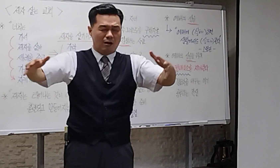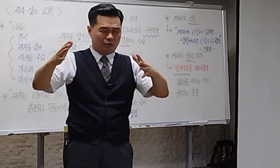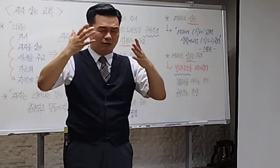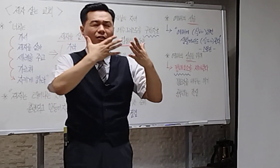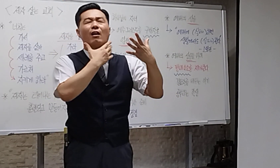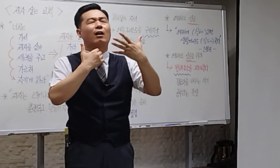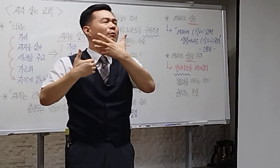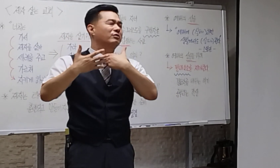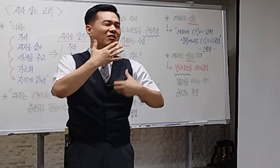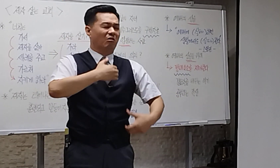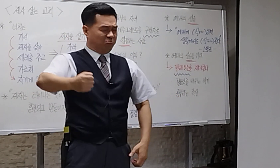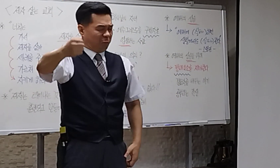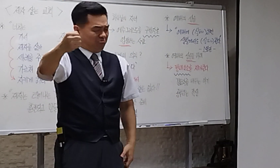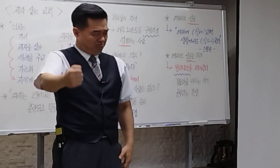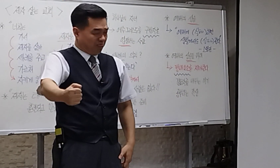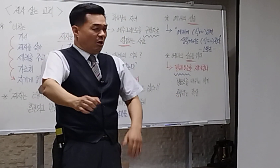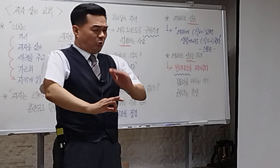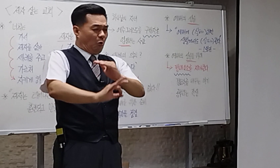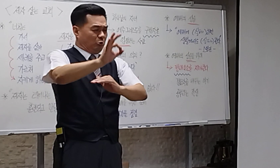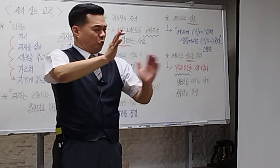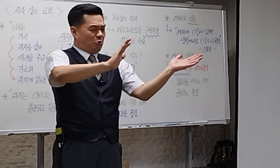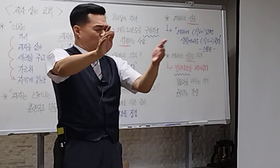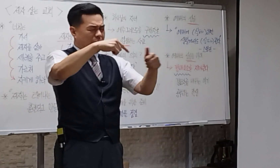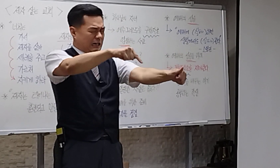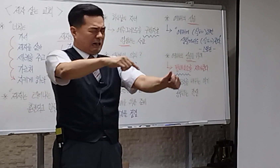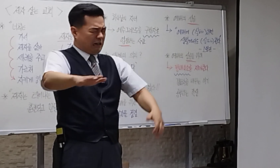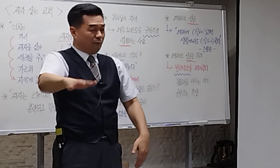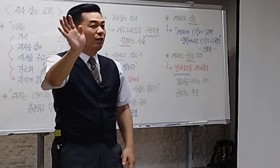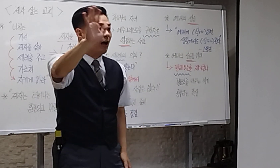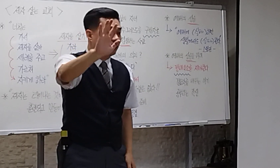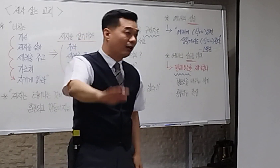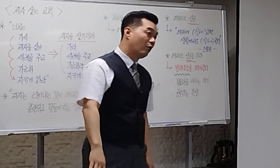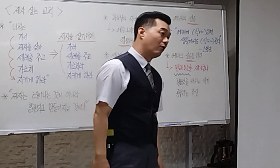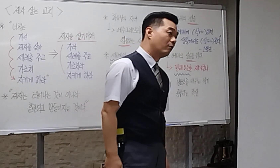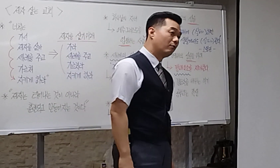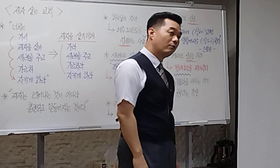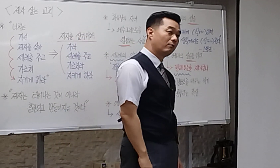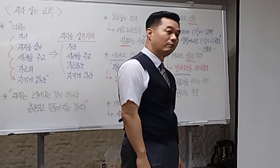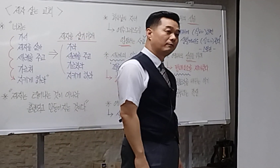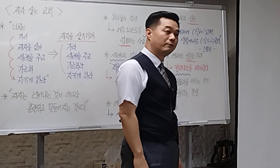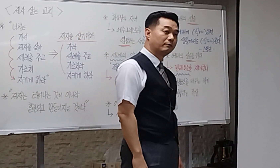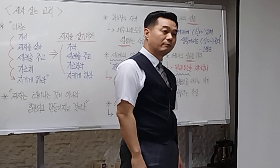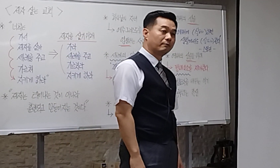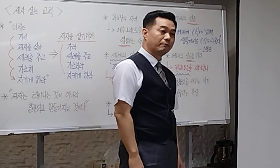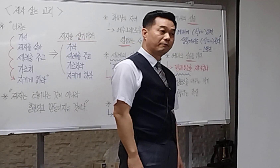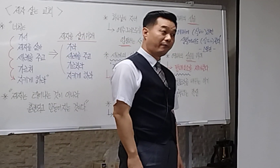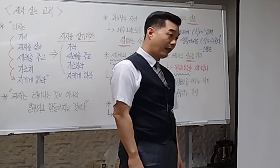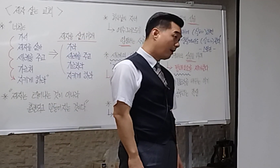하고 나서 할아버지가 동쪽으로 가라 이런 거 아니에요. 네?